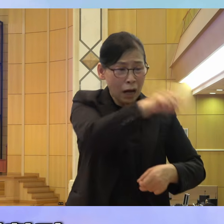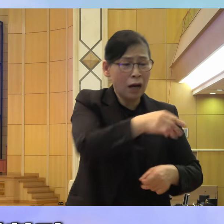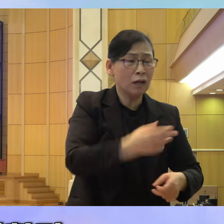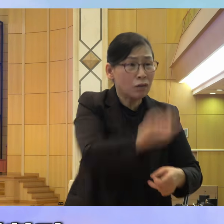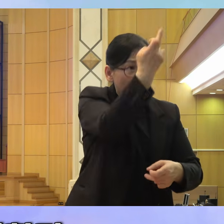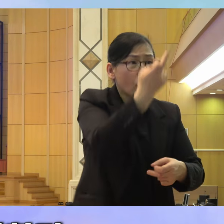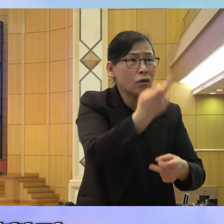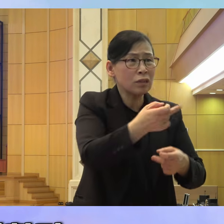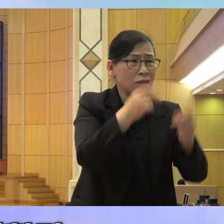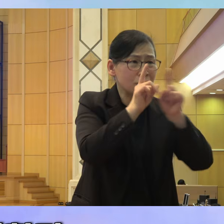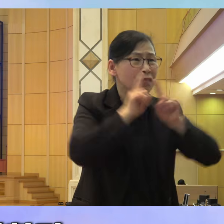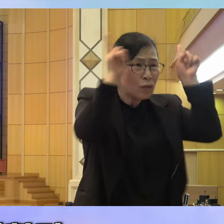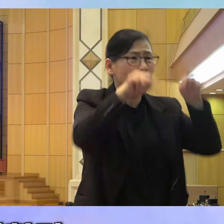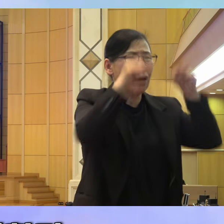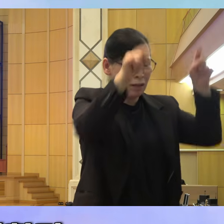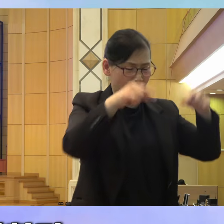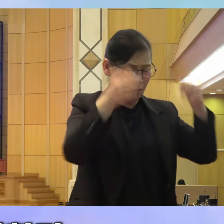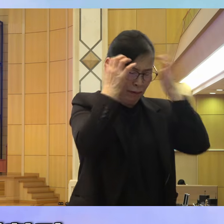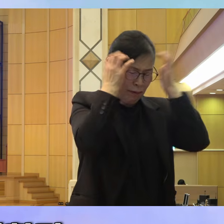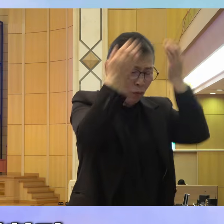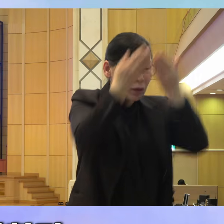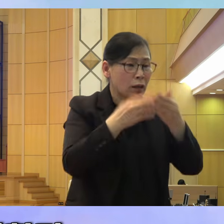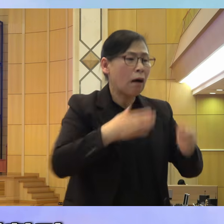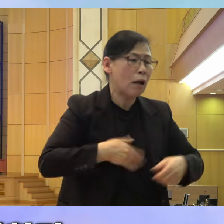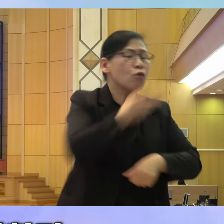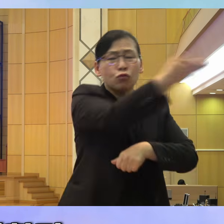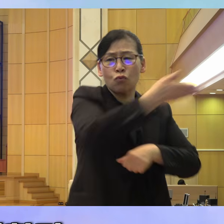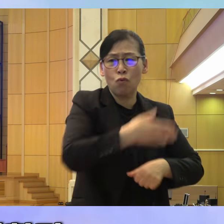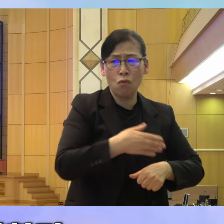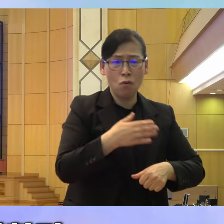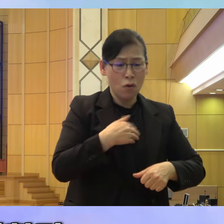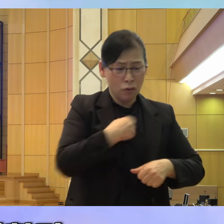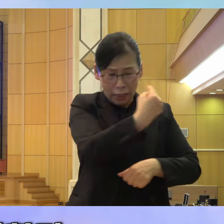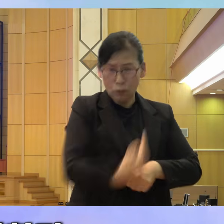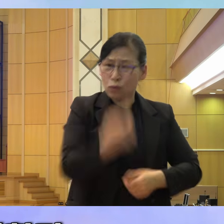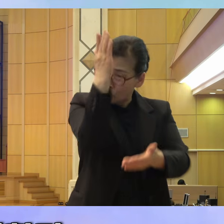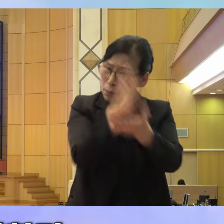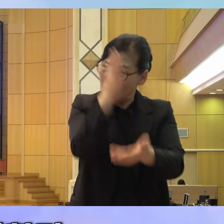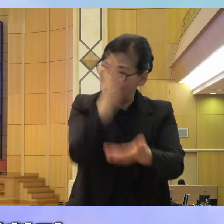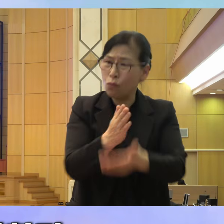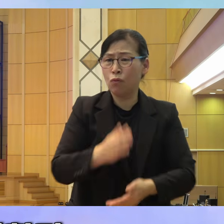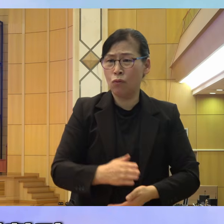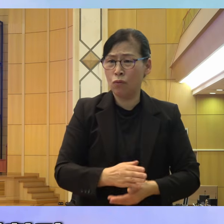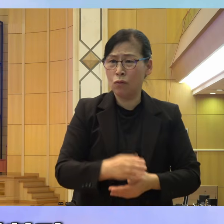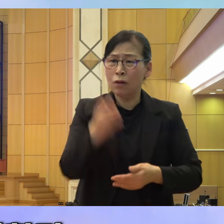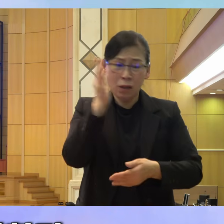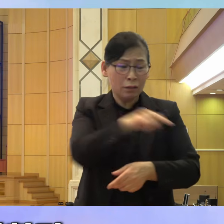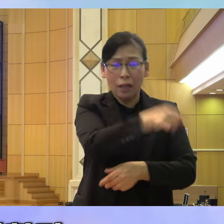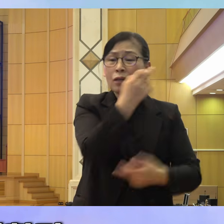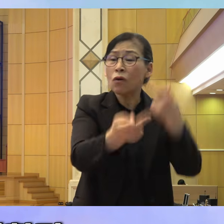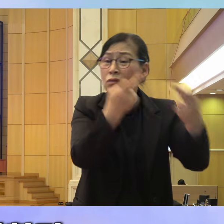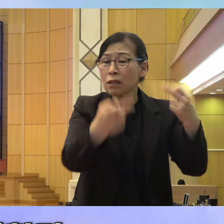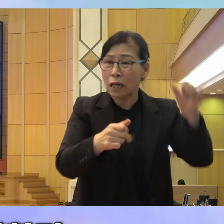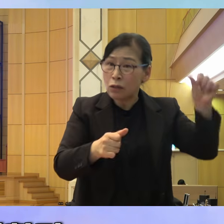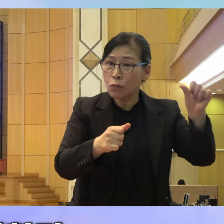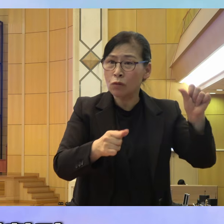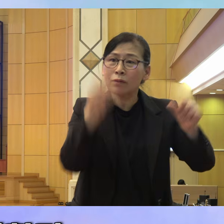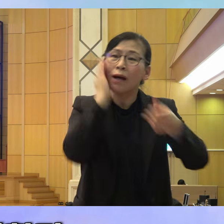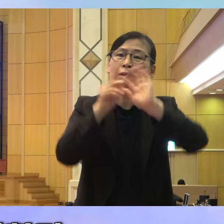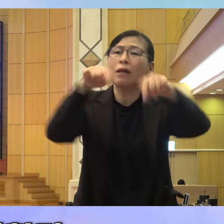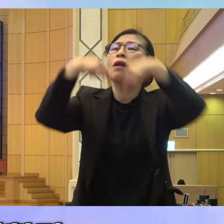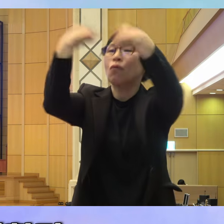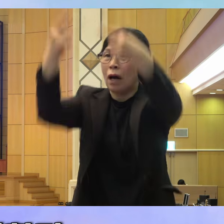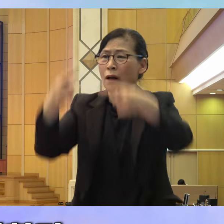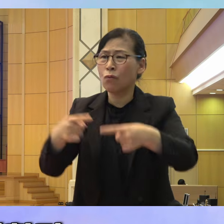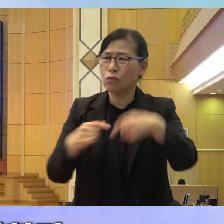근데 이런 걸 모르고 뭐 세상 사람들은 죽은 분들에게 밥상 차려놓고